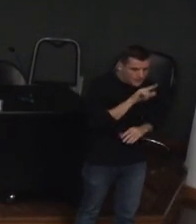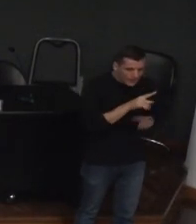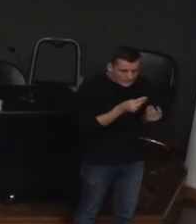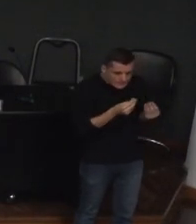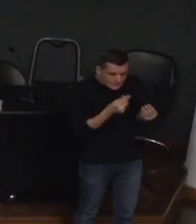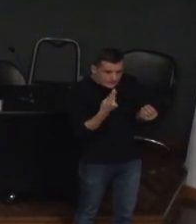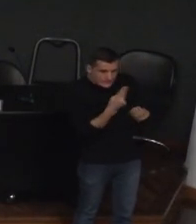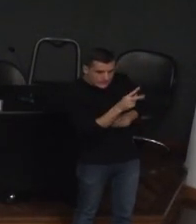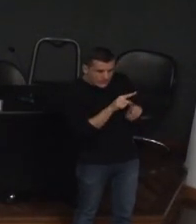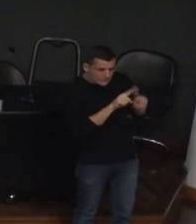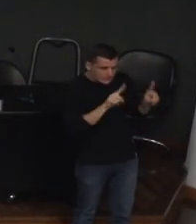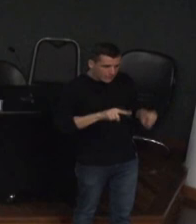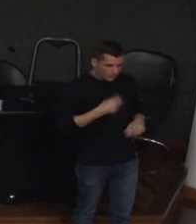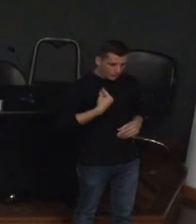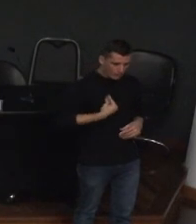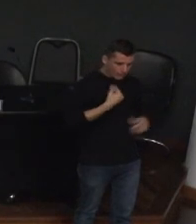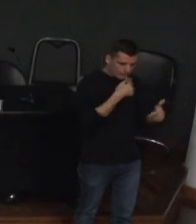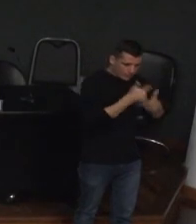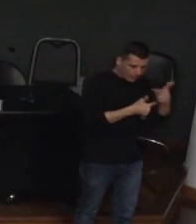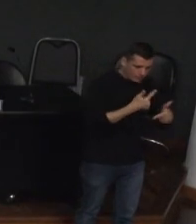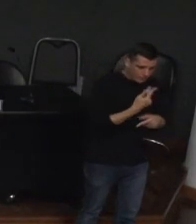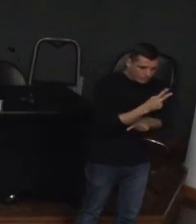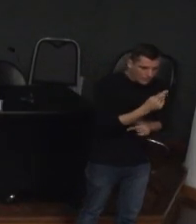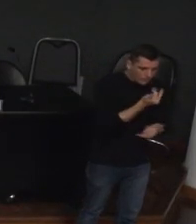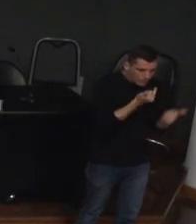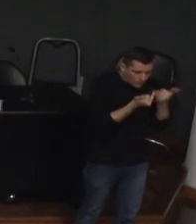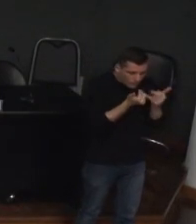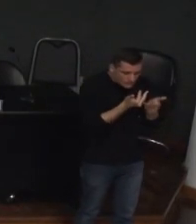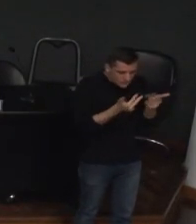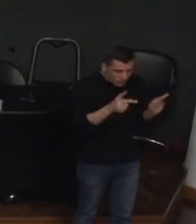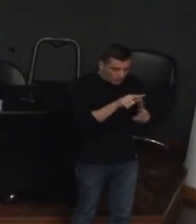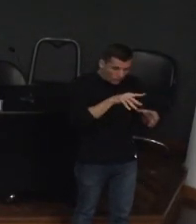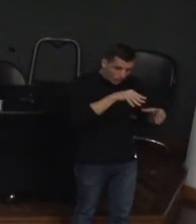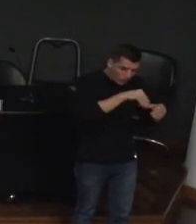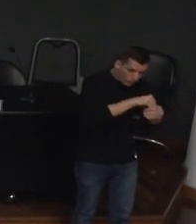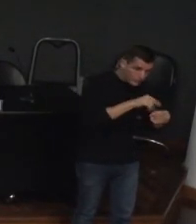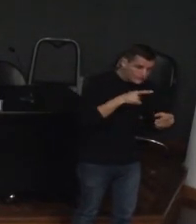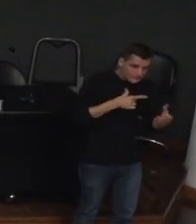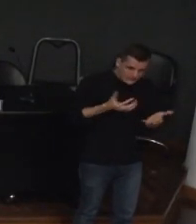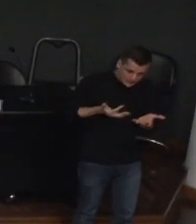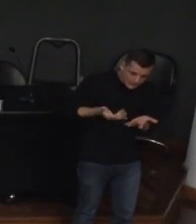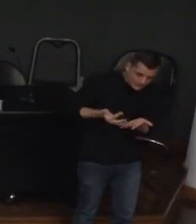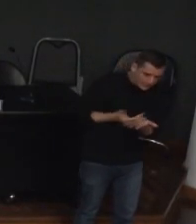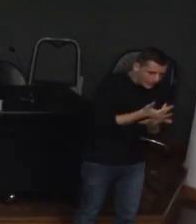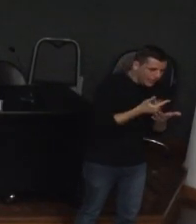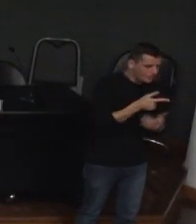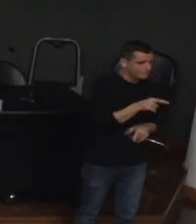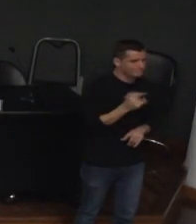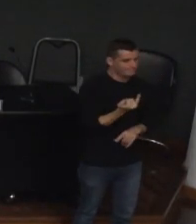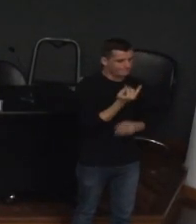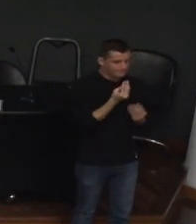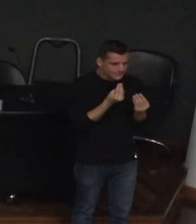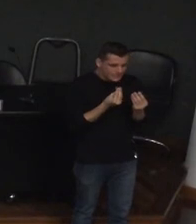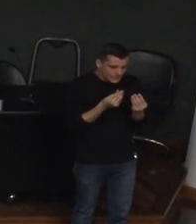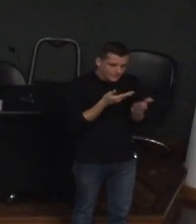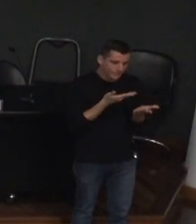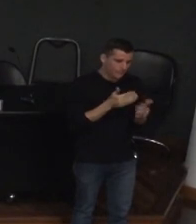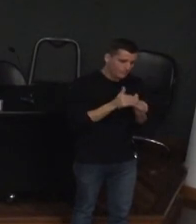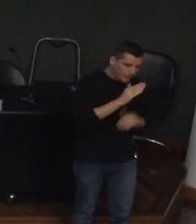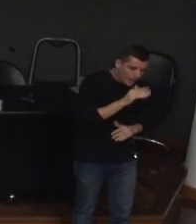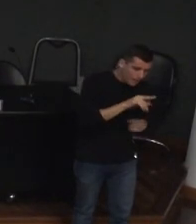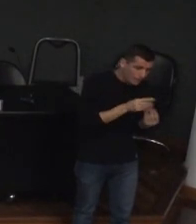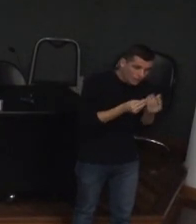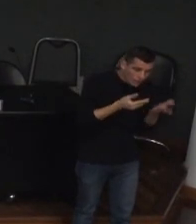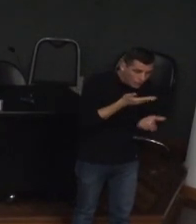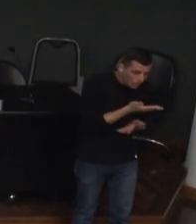servidor. Dentro desses fatos sensíveis, existem dados sensíveis, né? Então, o fato... Aí, aqui o